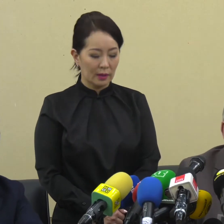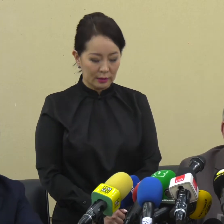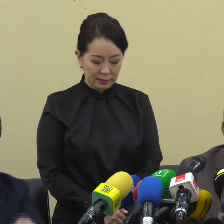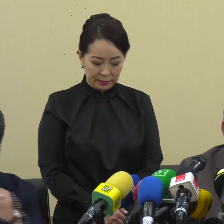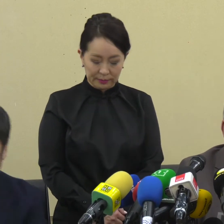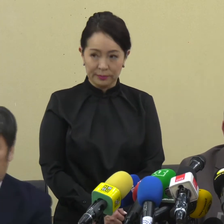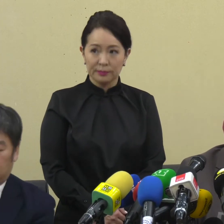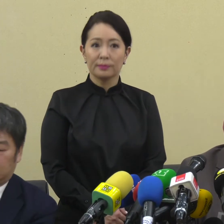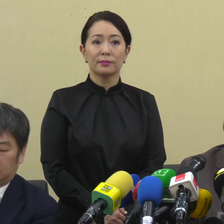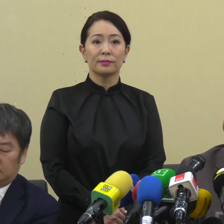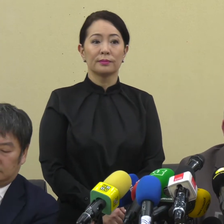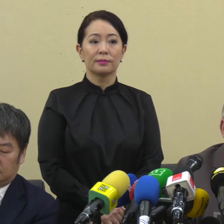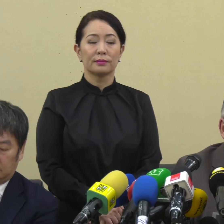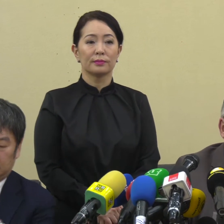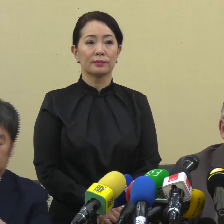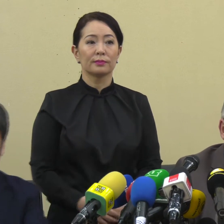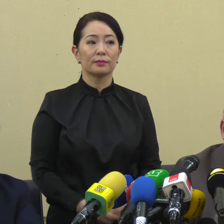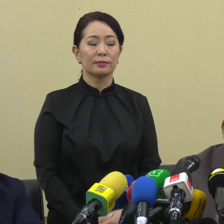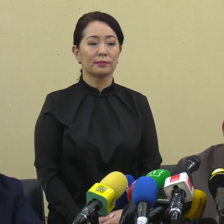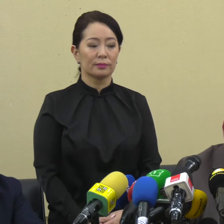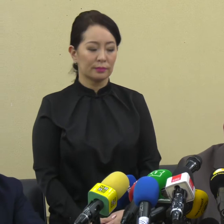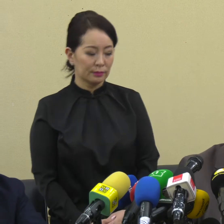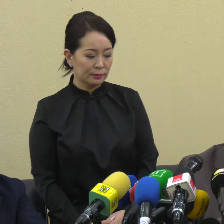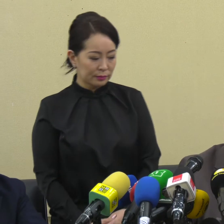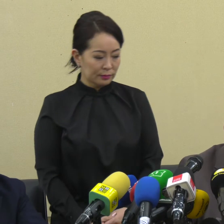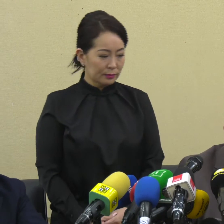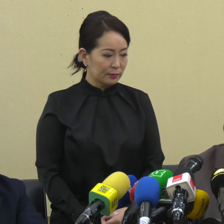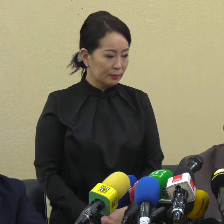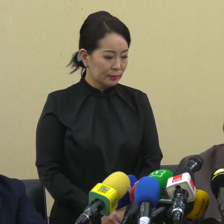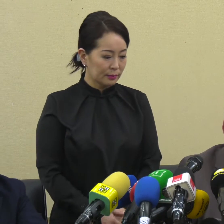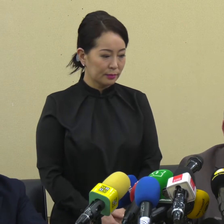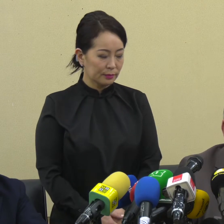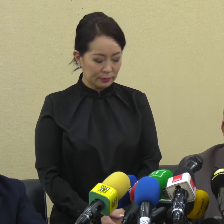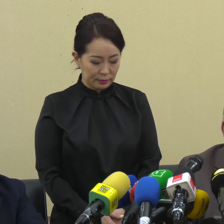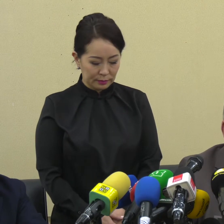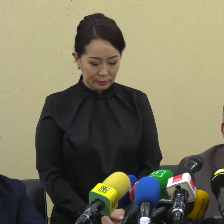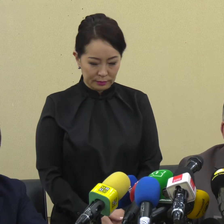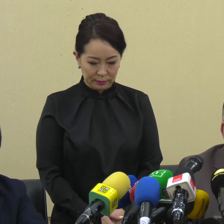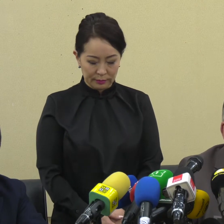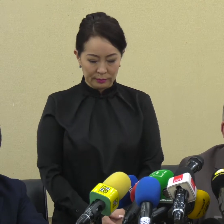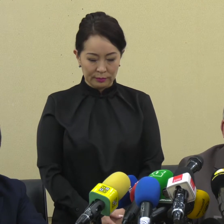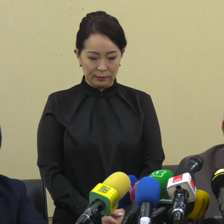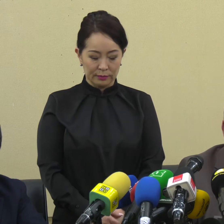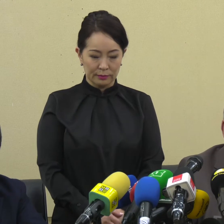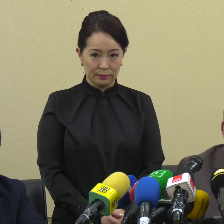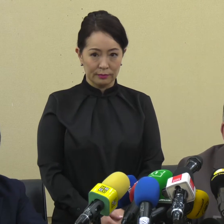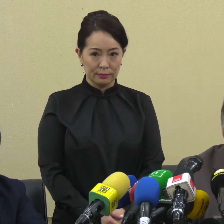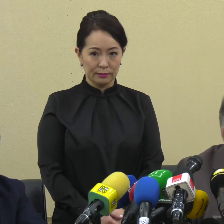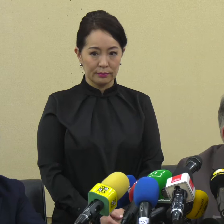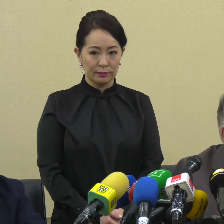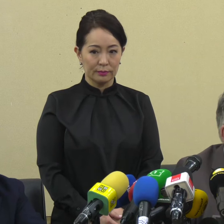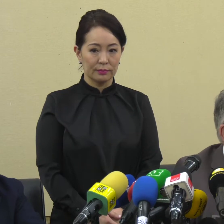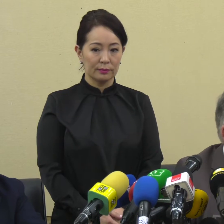morning, journalists. And what I can update today, just about